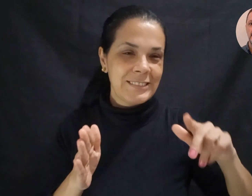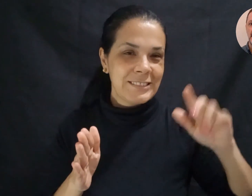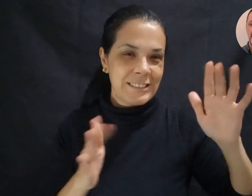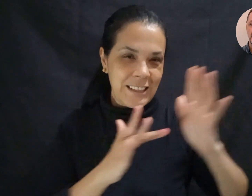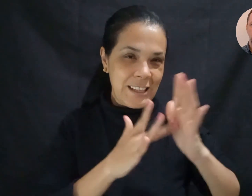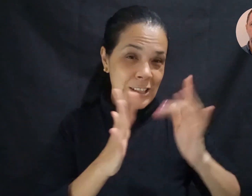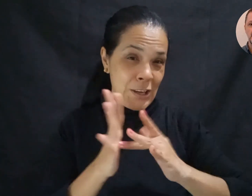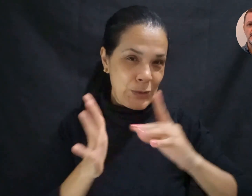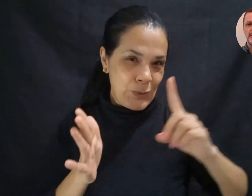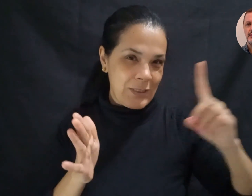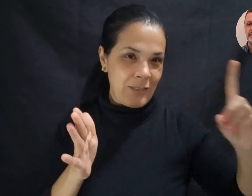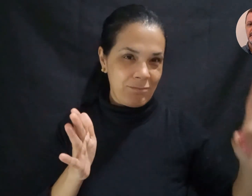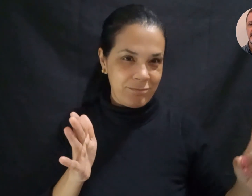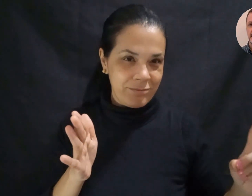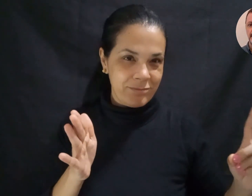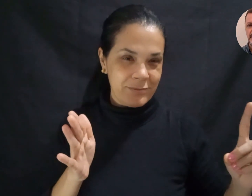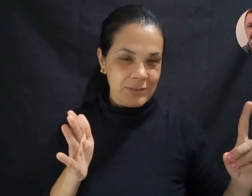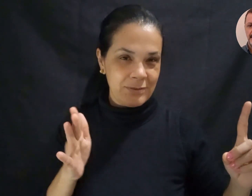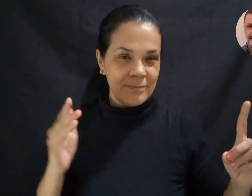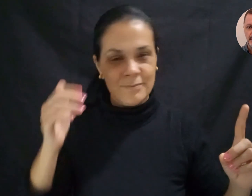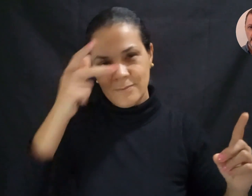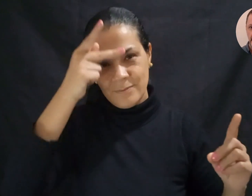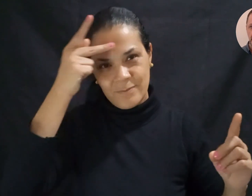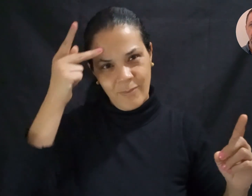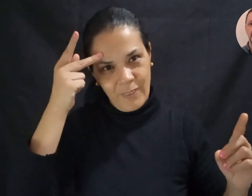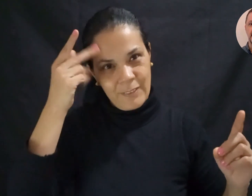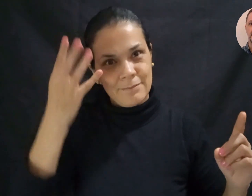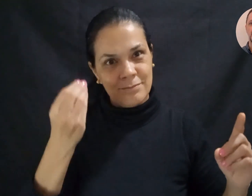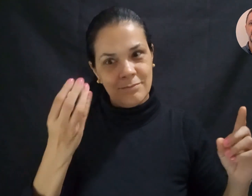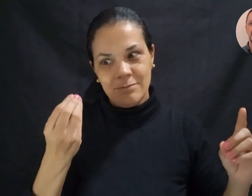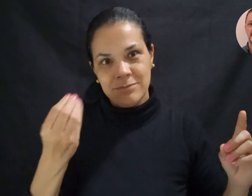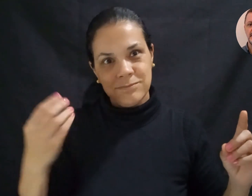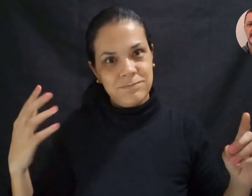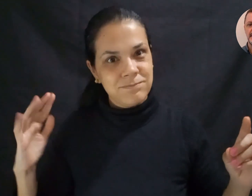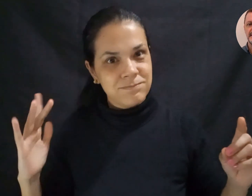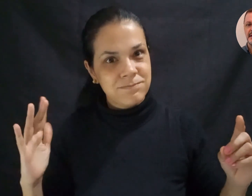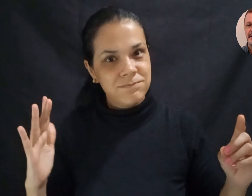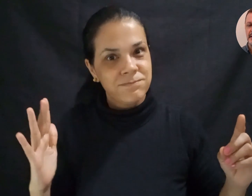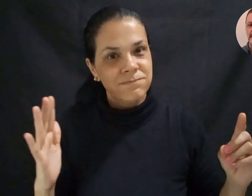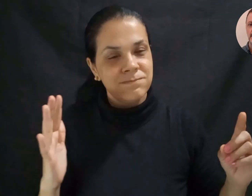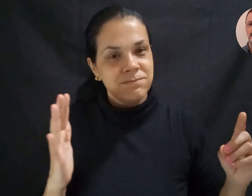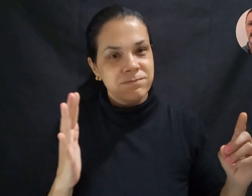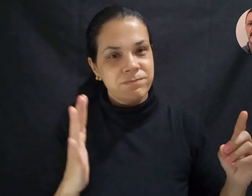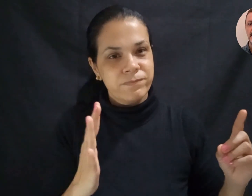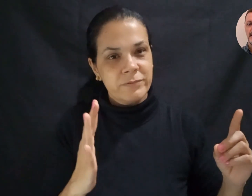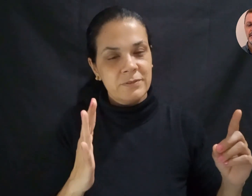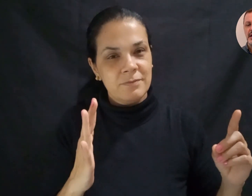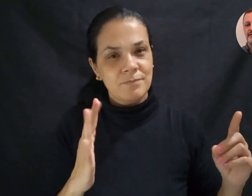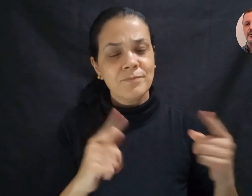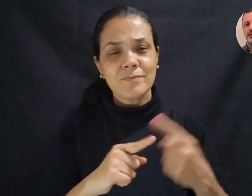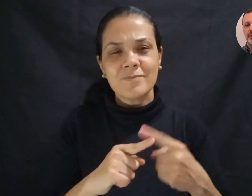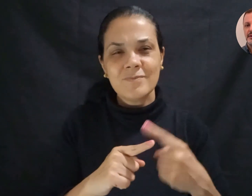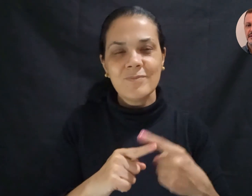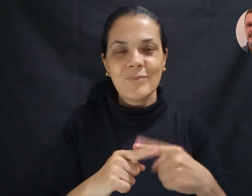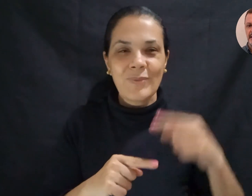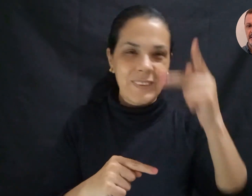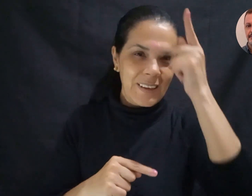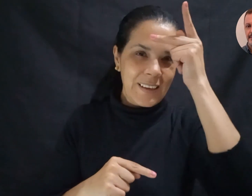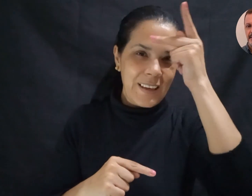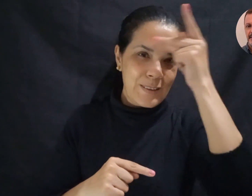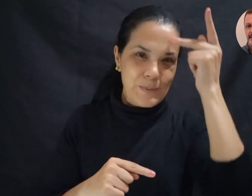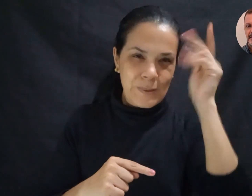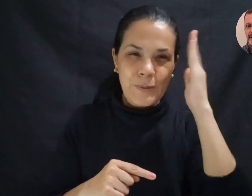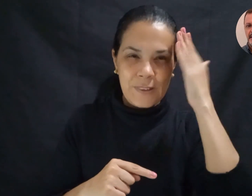e uma grande multidão o seguia, porque àquela altura, a notícia de que ele estaria em algum lugar chegava muito antes